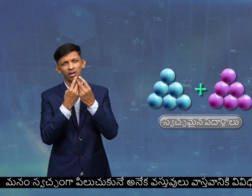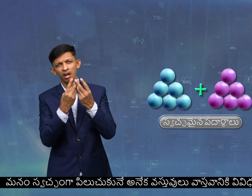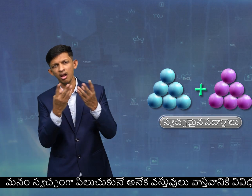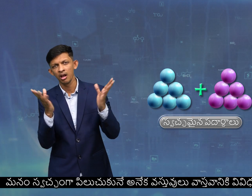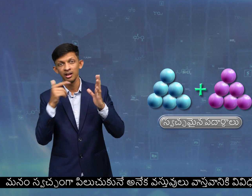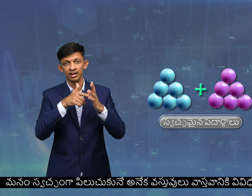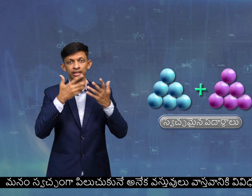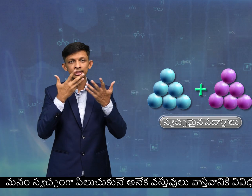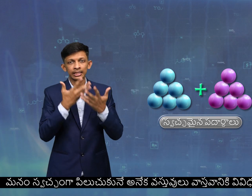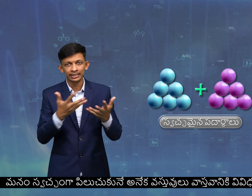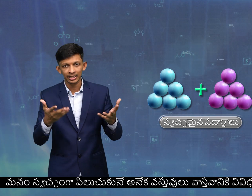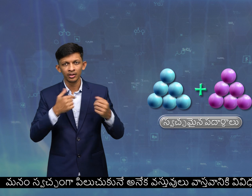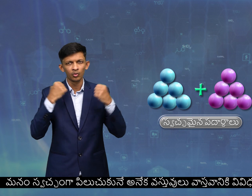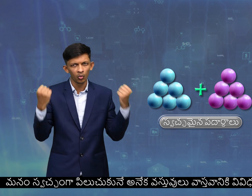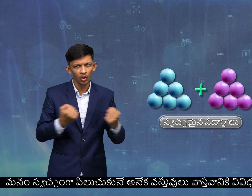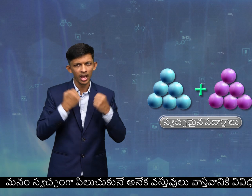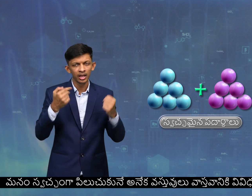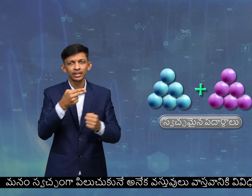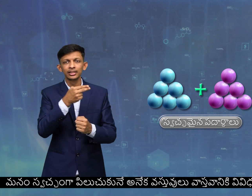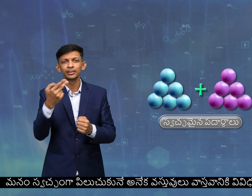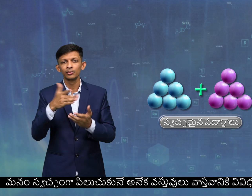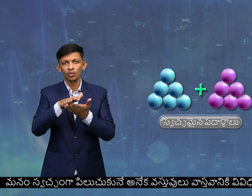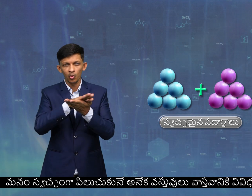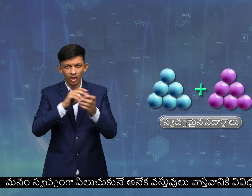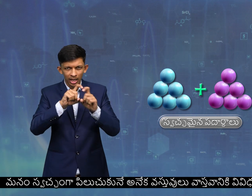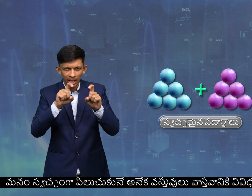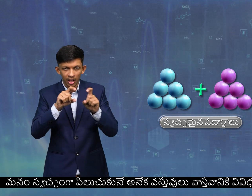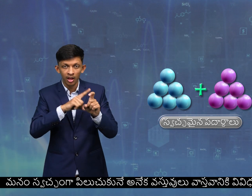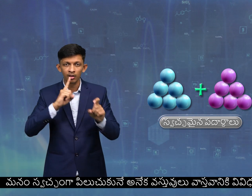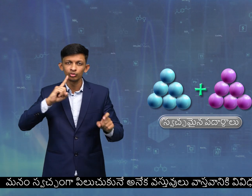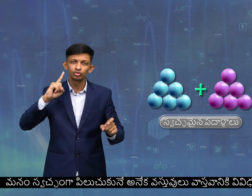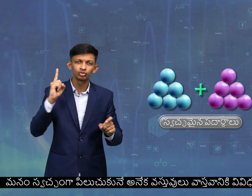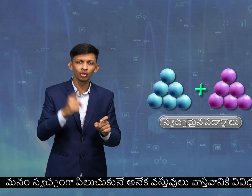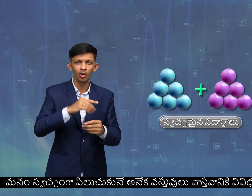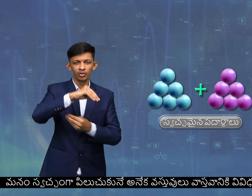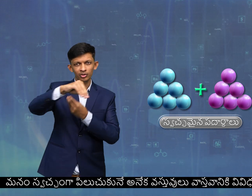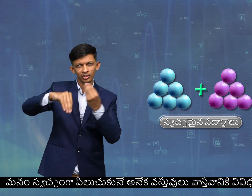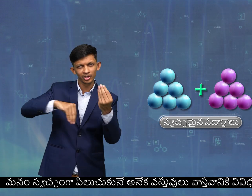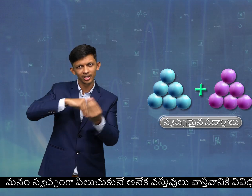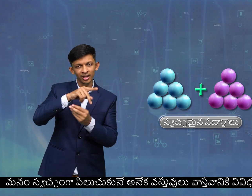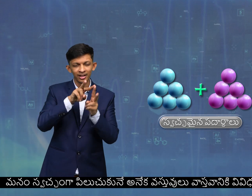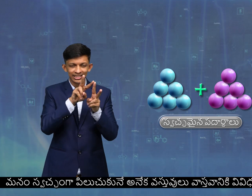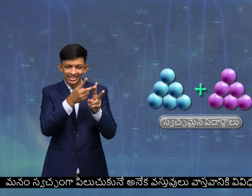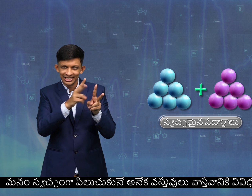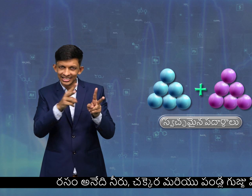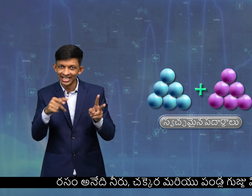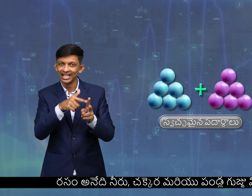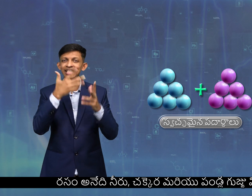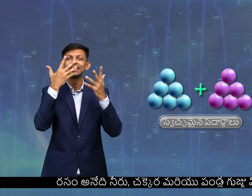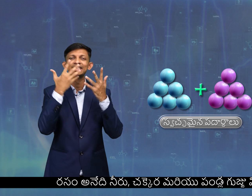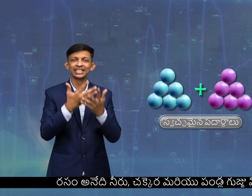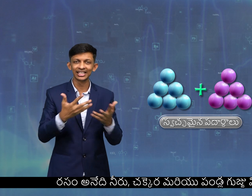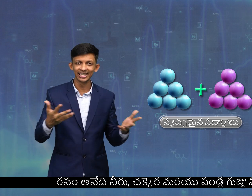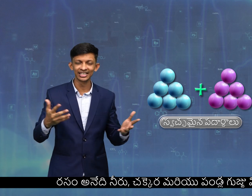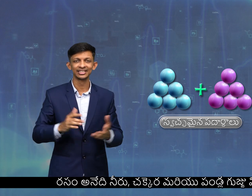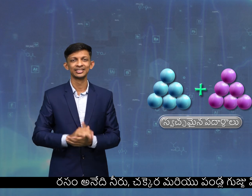మనం స్వచ్ఛంగా పిలుచుకునే అనేక వస్తువులు వాస్తవానికి వివిధ పదార్థాల మిశ్రమాలు. రసం